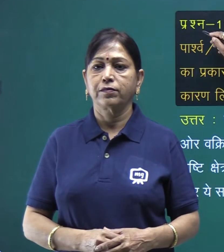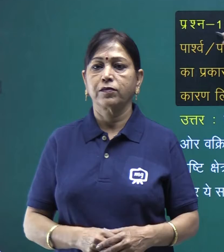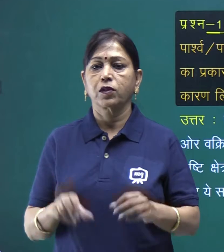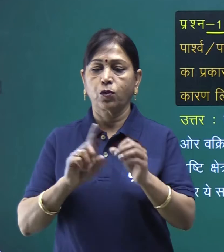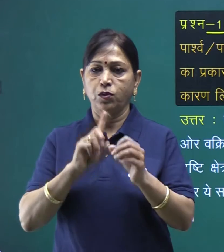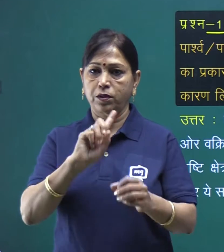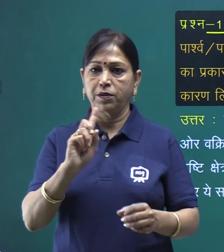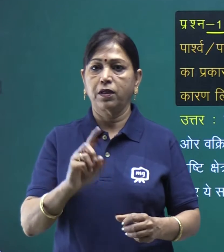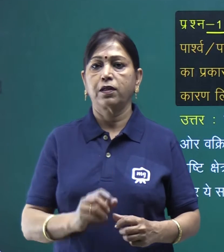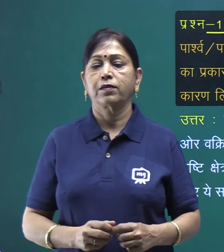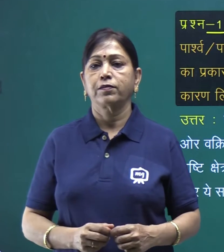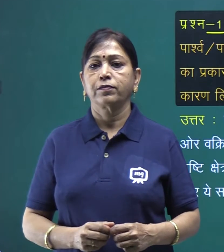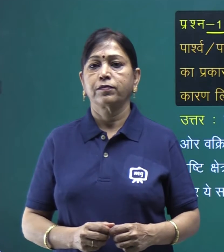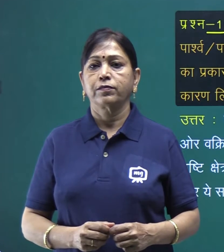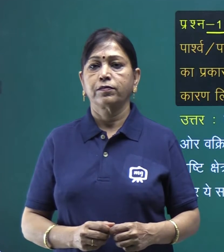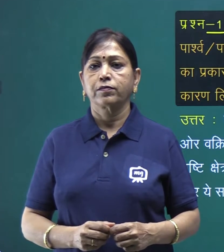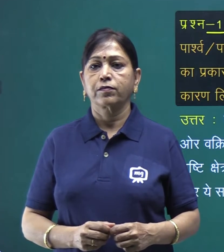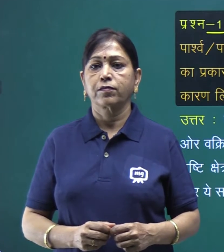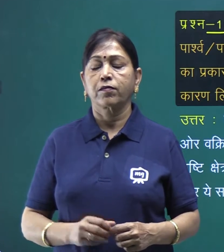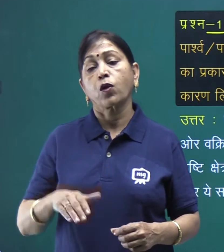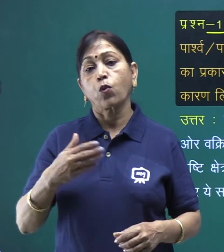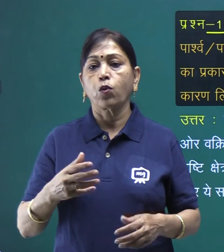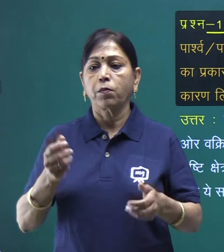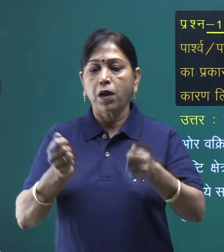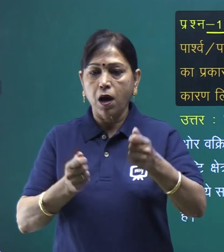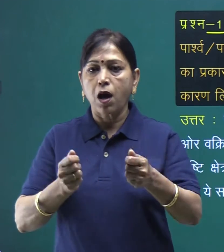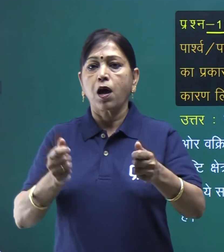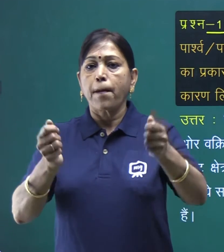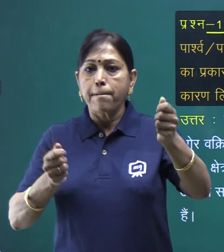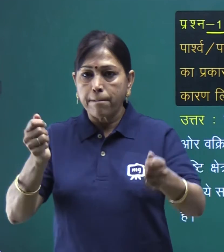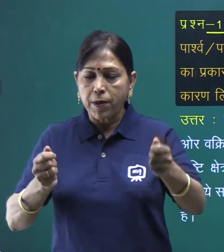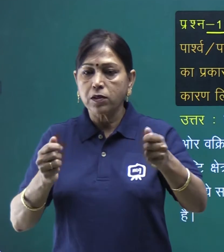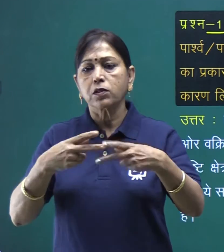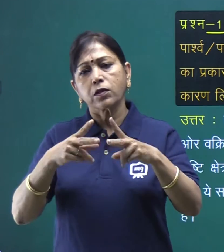प्रश्न 11। किसी वाहन का